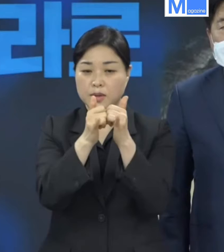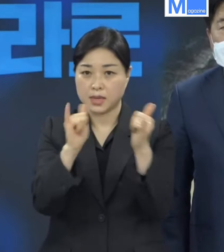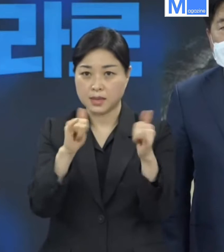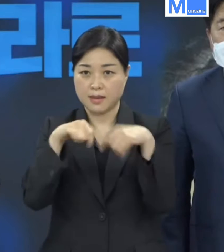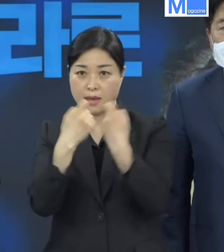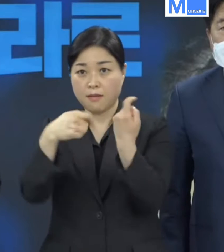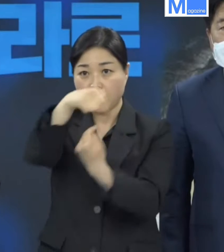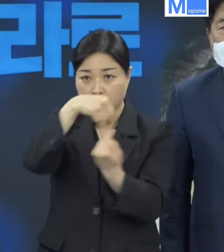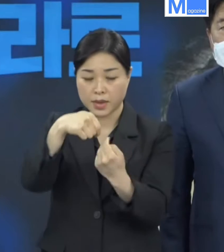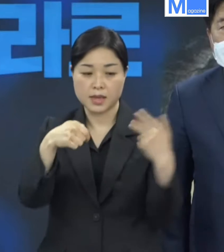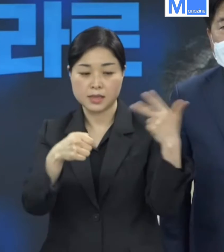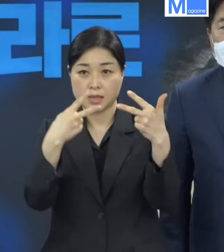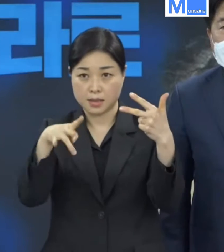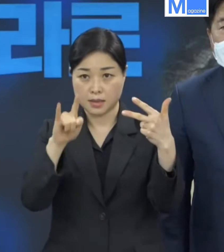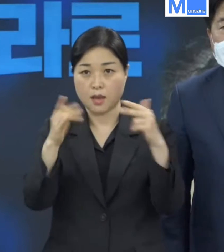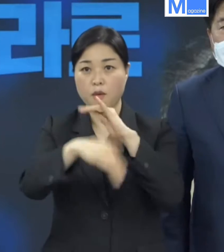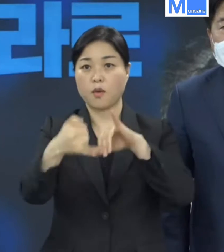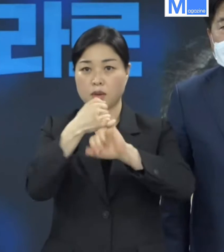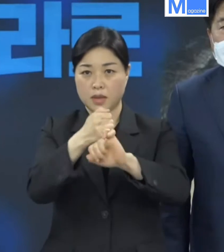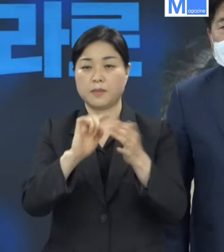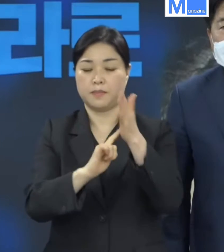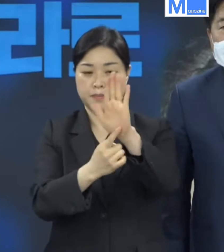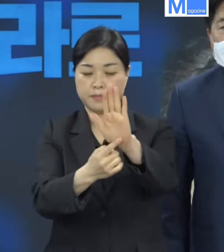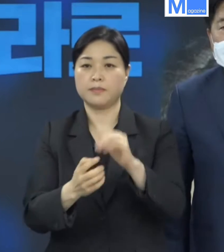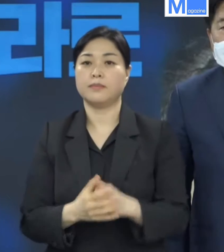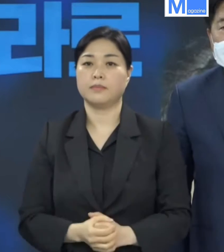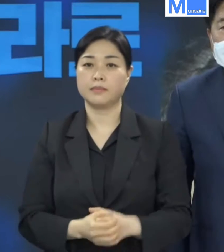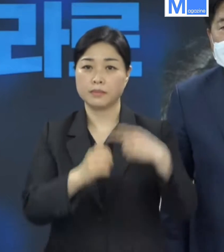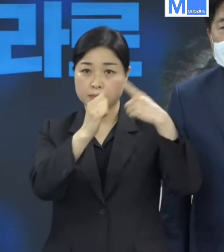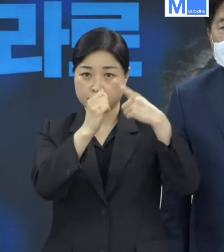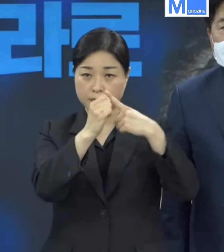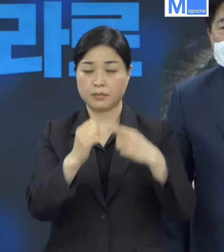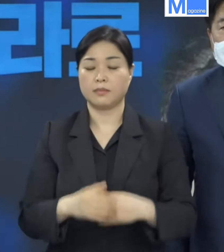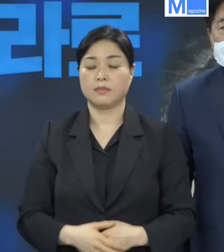공약을 말씀드리겠습니다. 첫째,